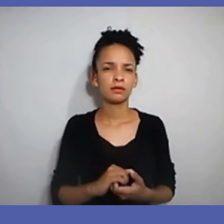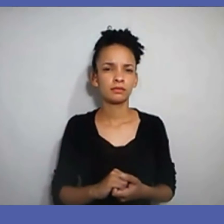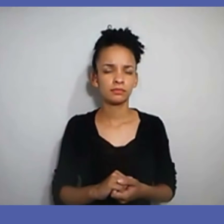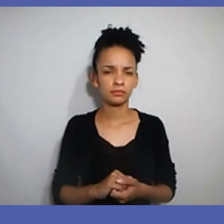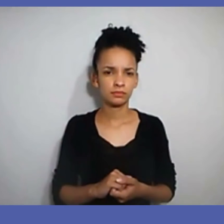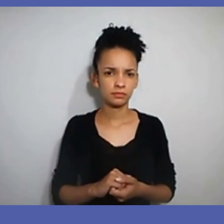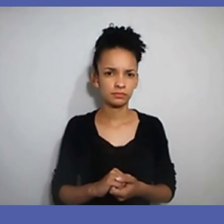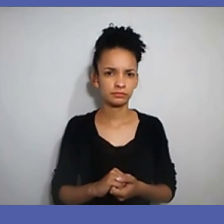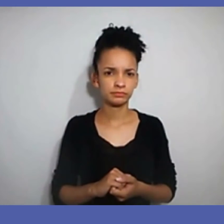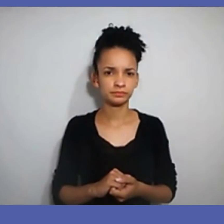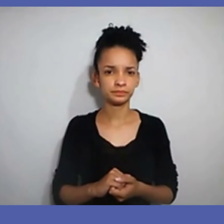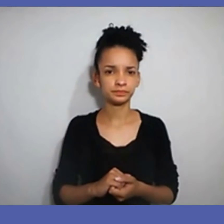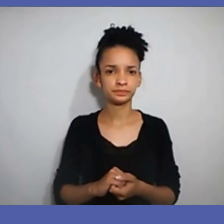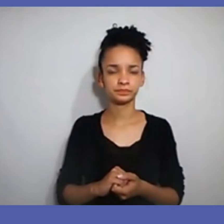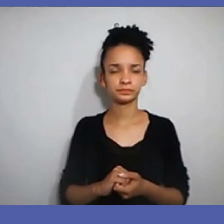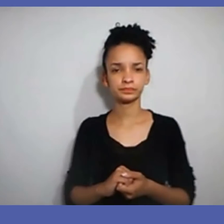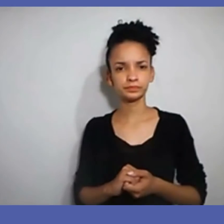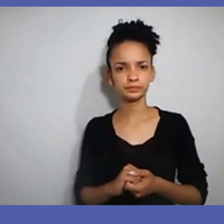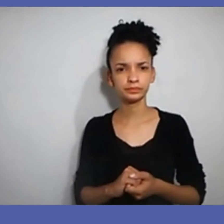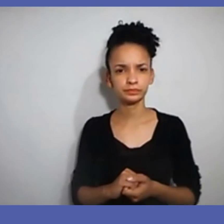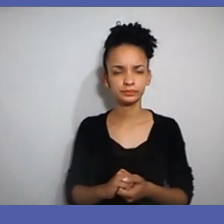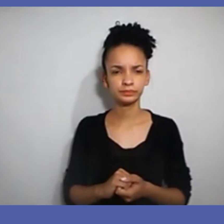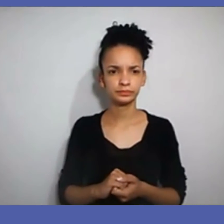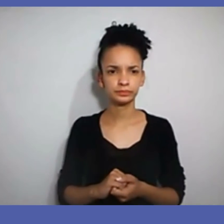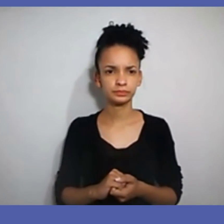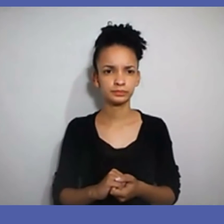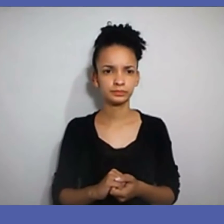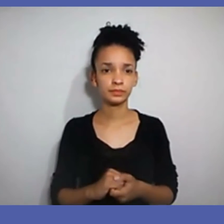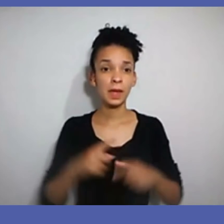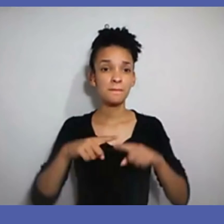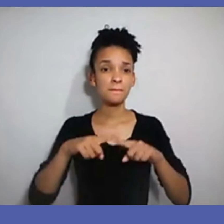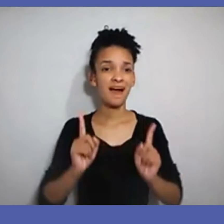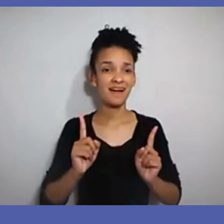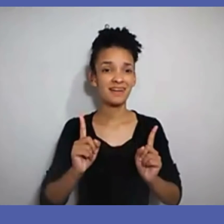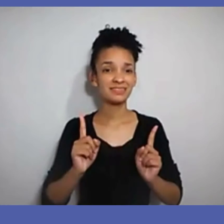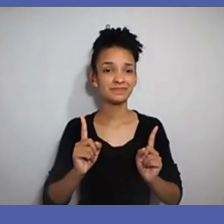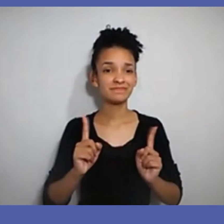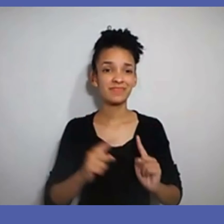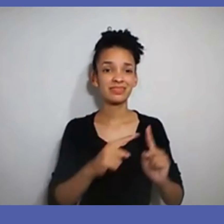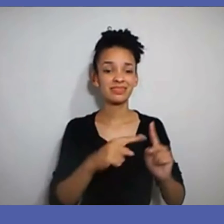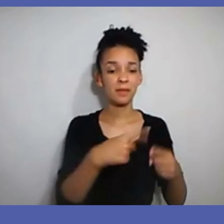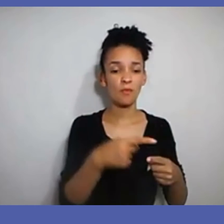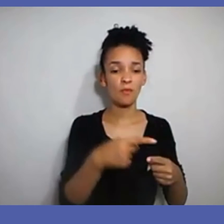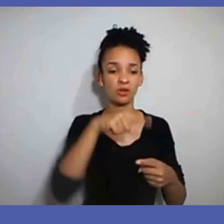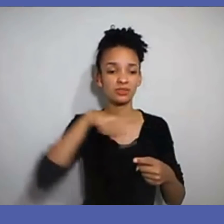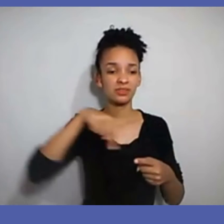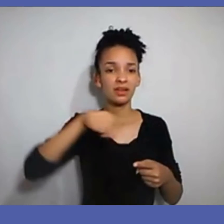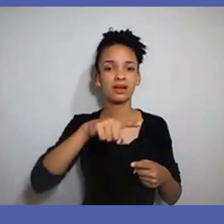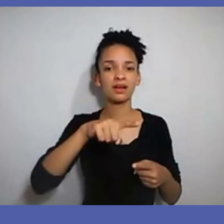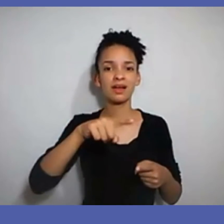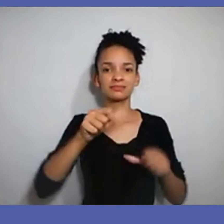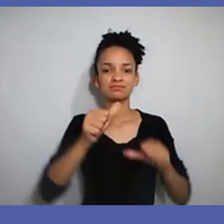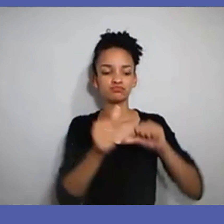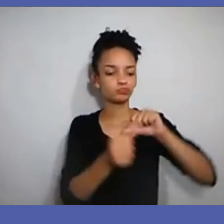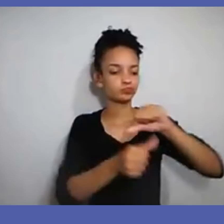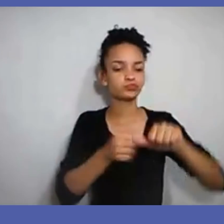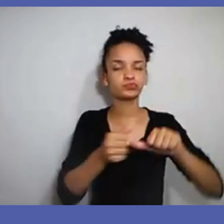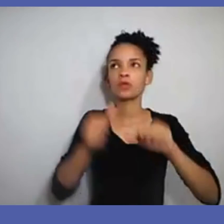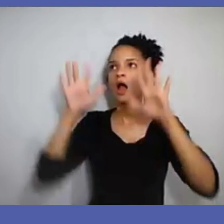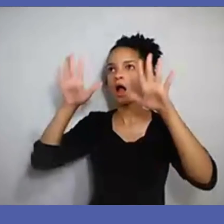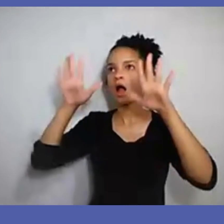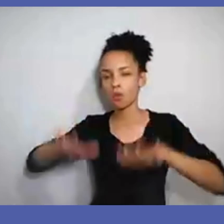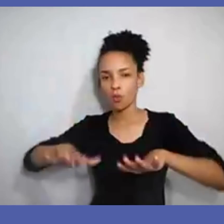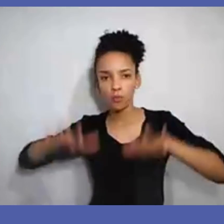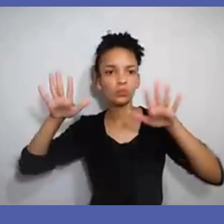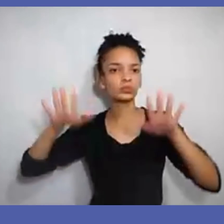Deus, uma nação idólatra. Por isso, irmãos, foi uma tristeza para Deus. Por